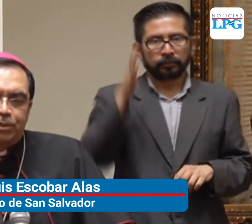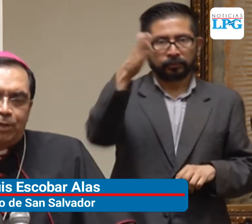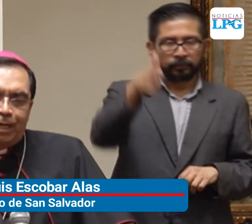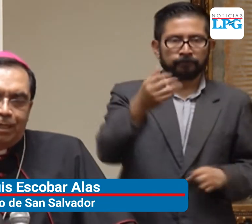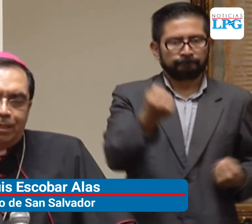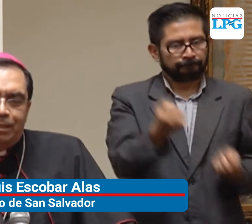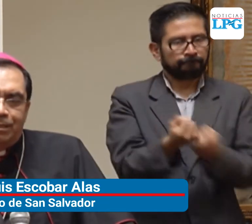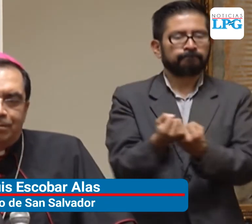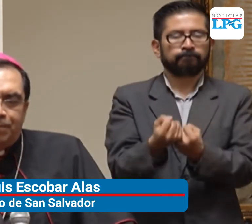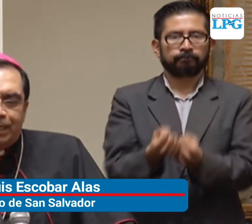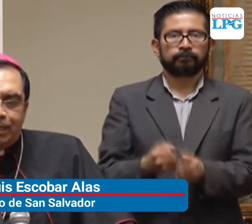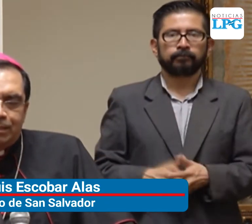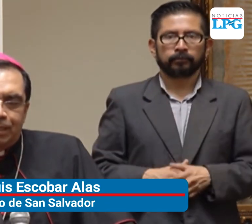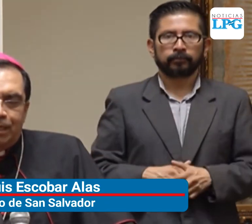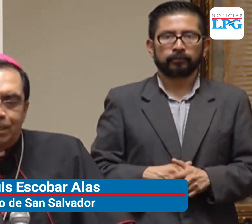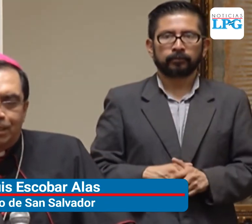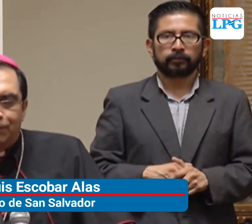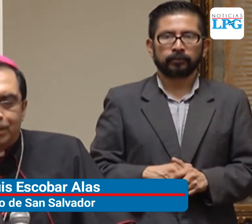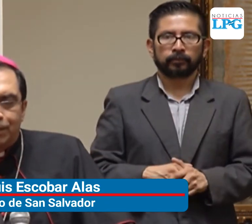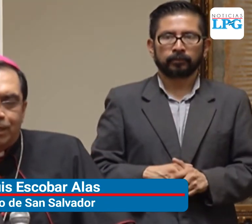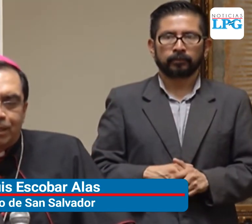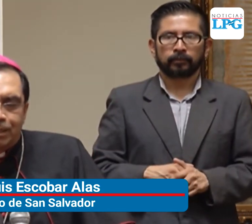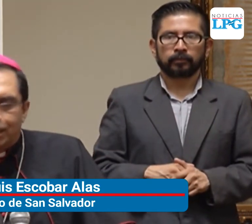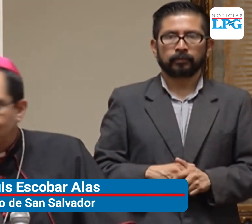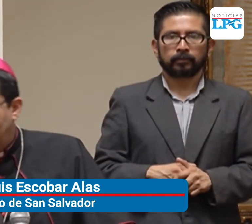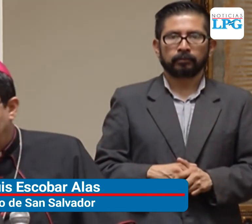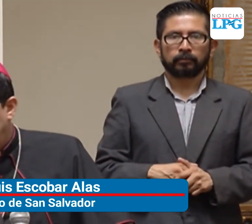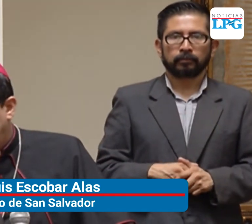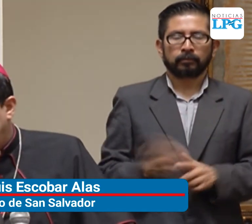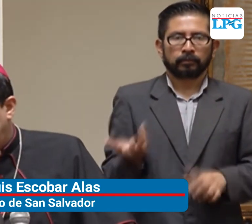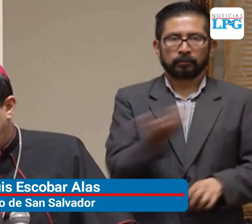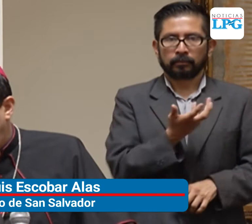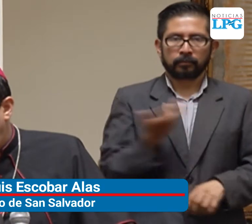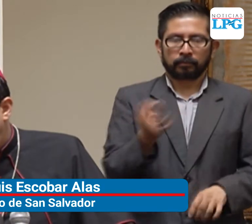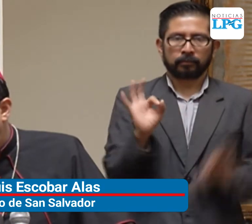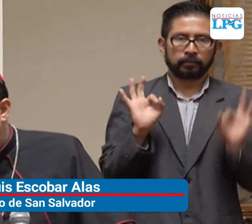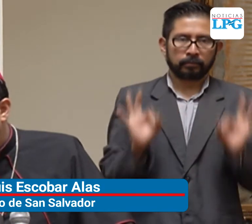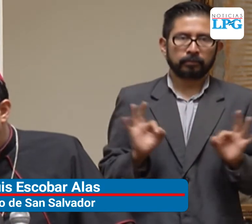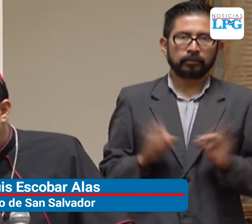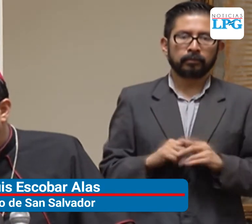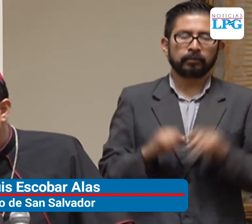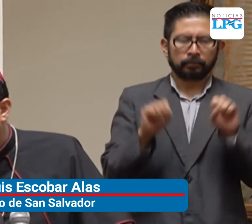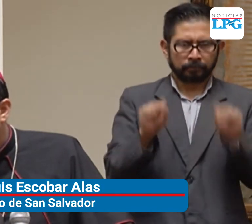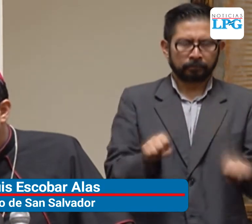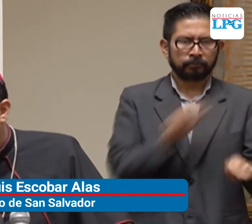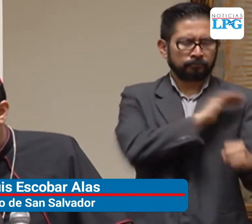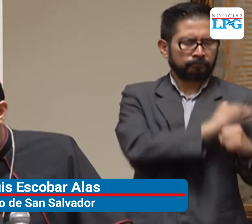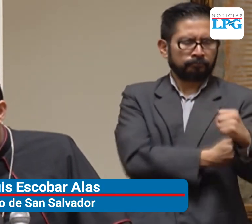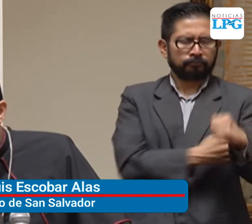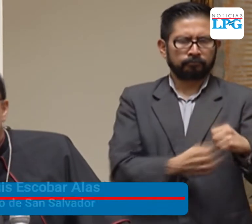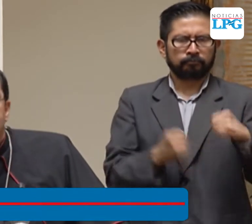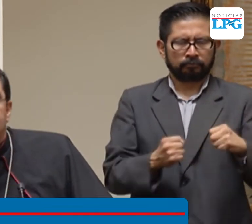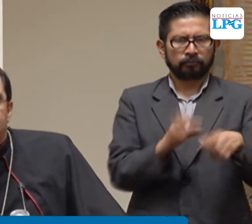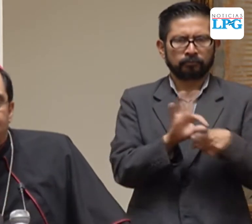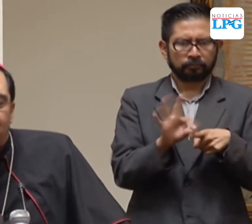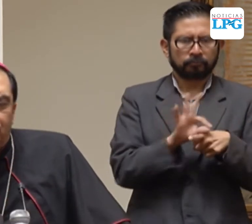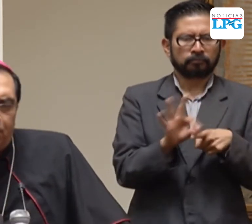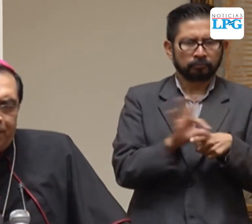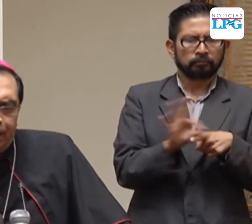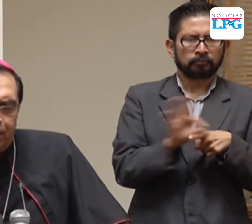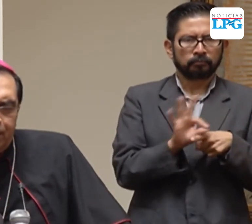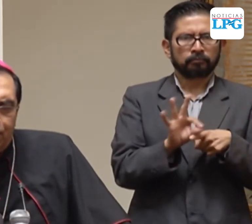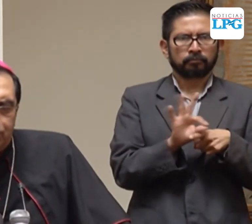apoyo nacional para que sea efectiva y que tenga facultades suficientes